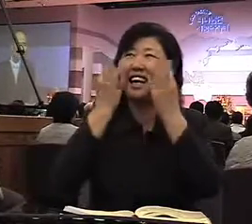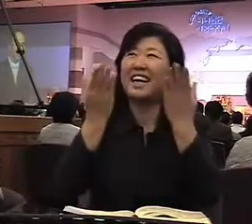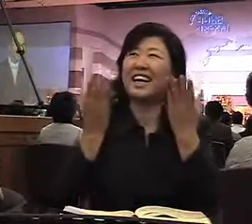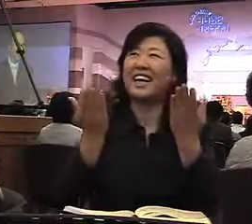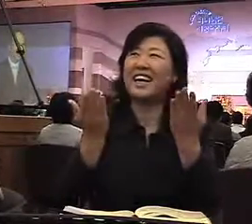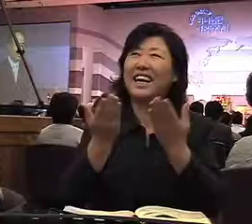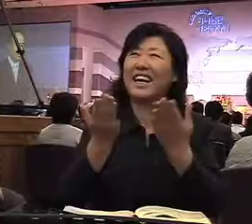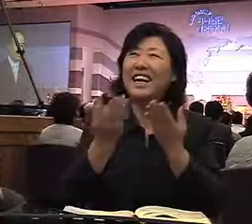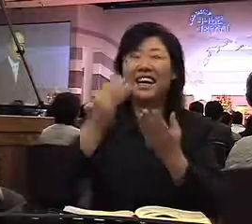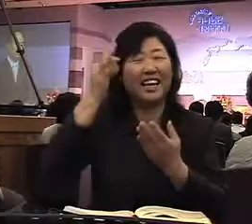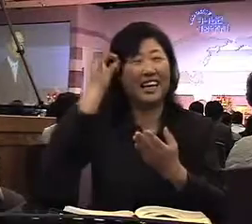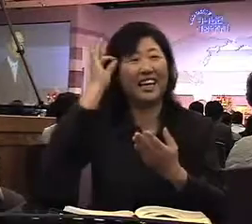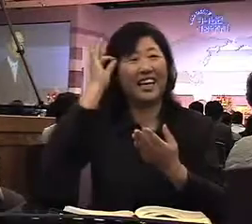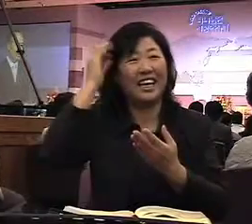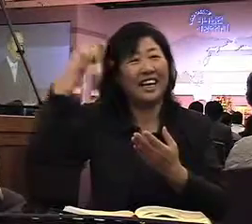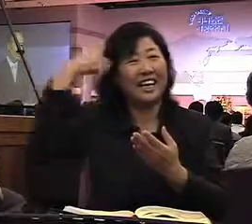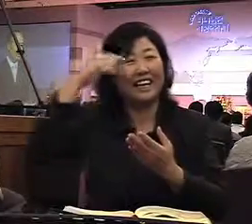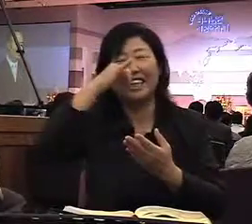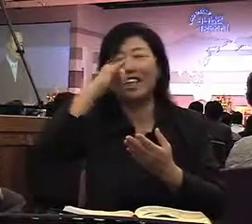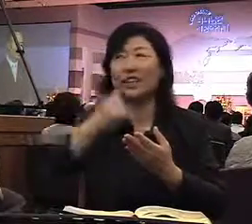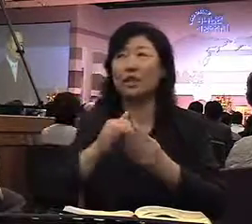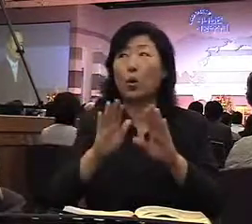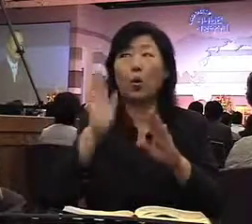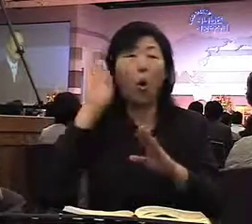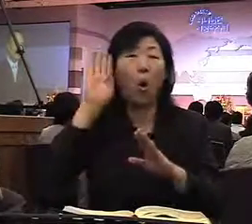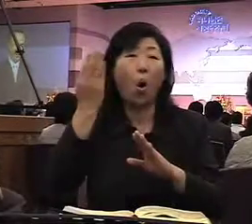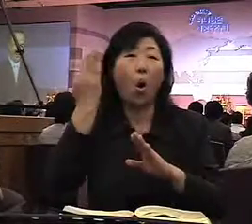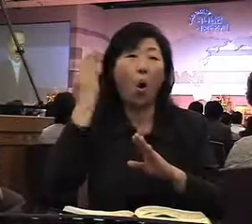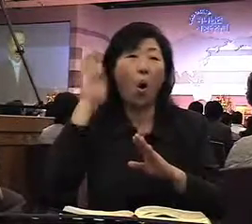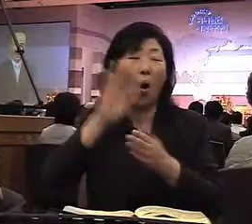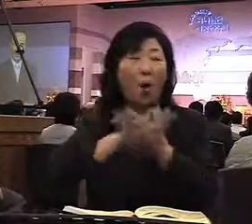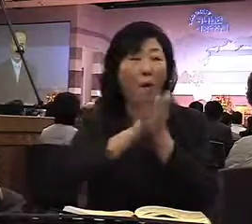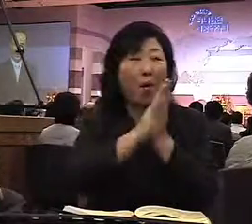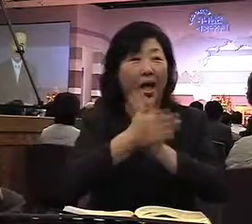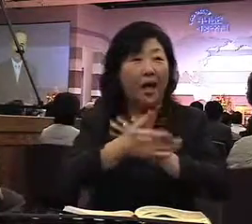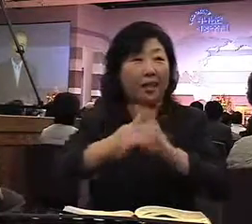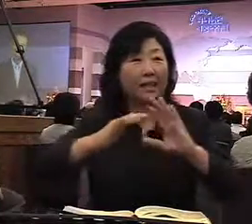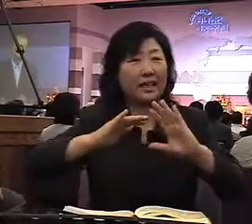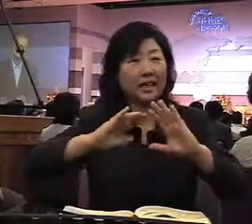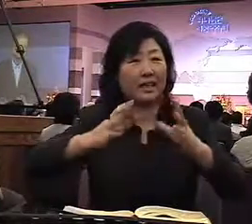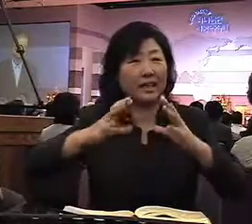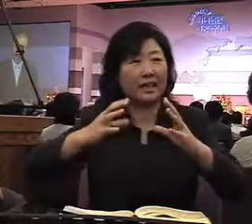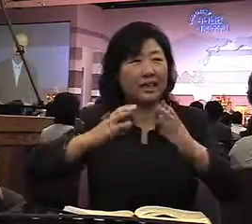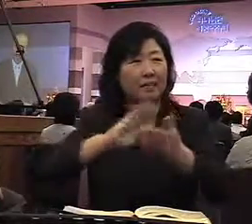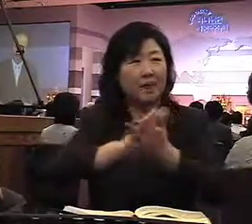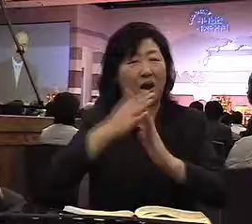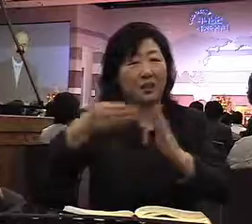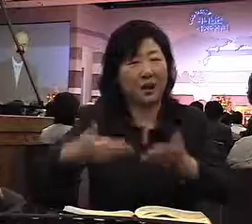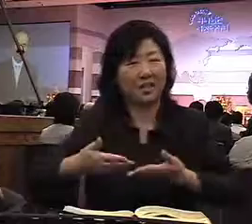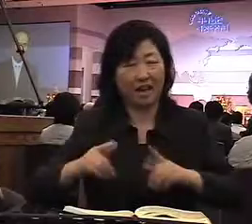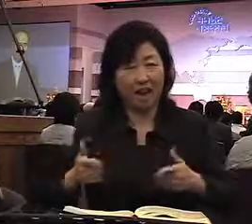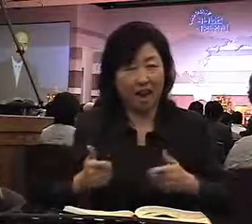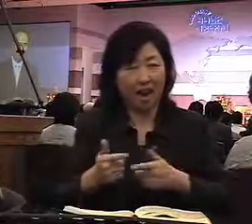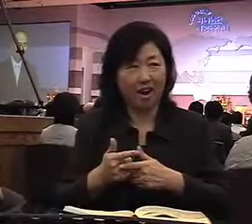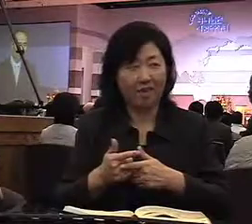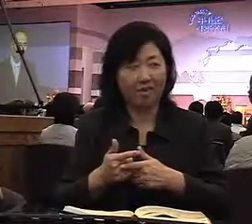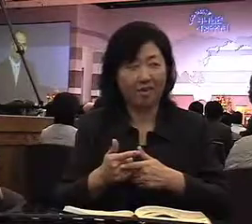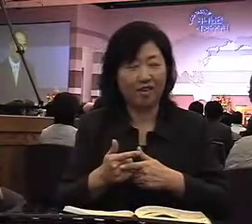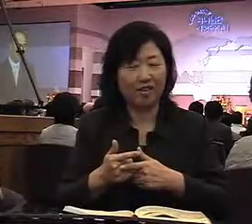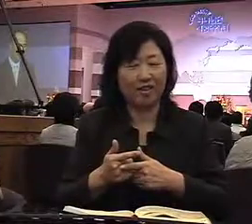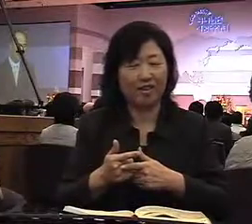생각하시면 됩니다. 여러분, 요즘에 변하는 세대에 여러분들이 변화받지 않고 그런 걸